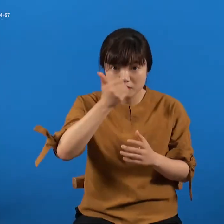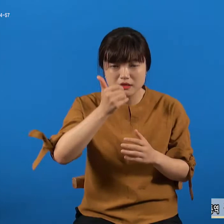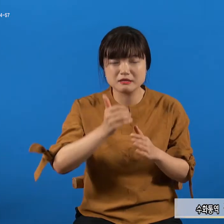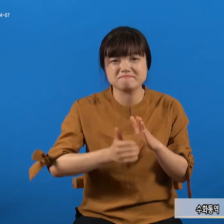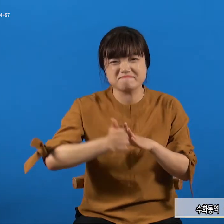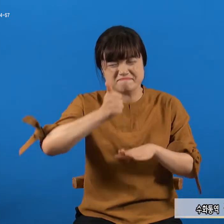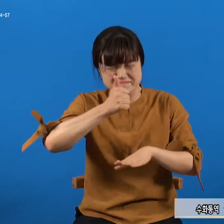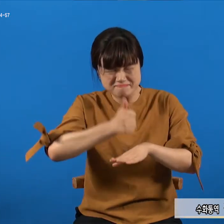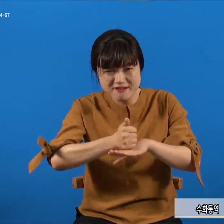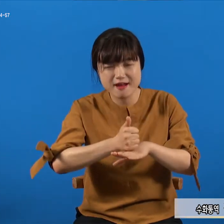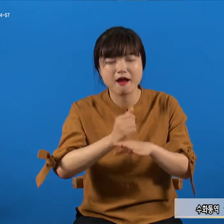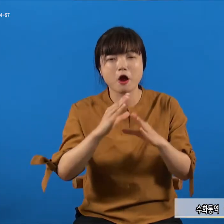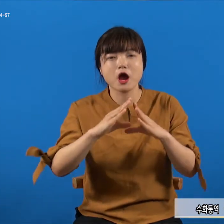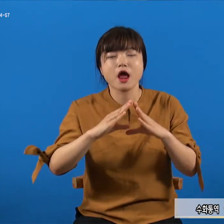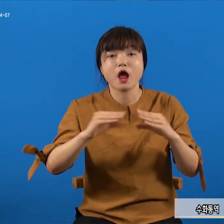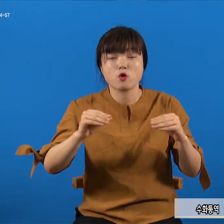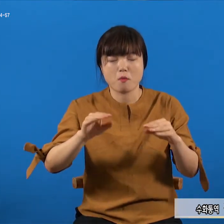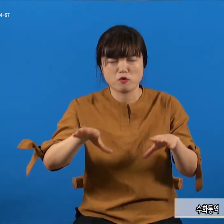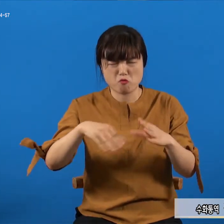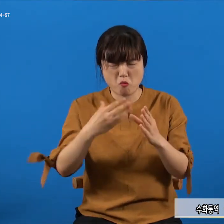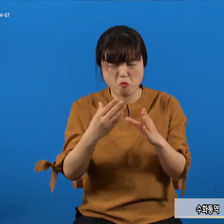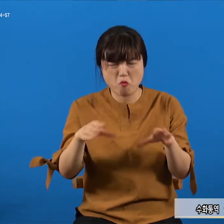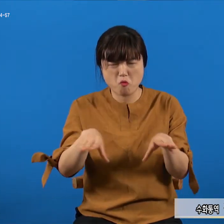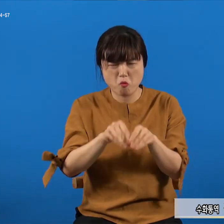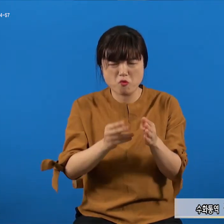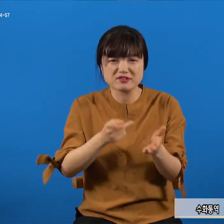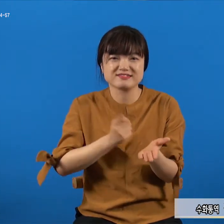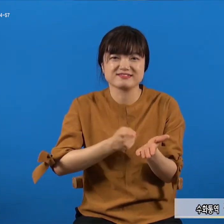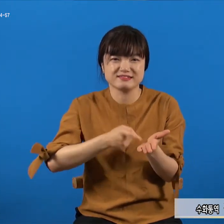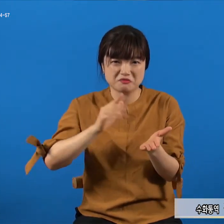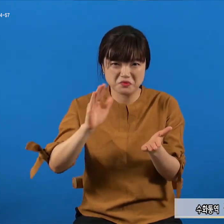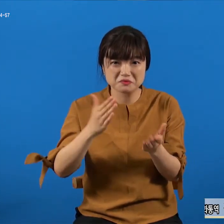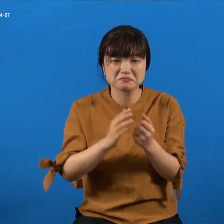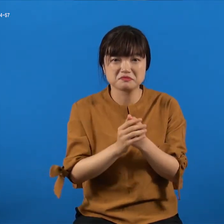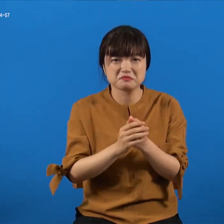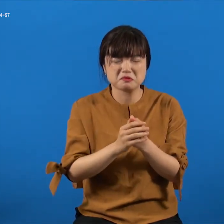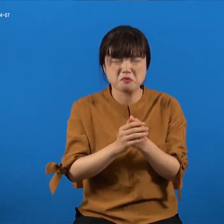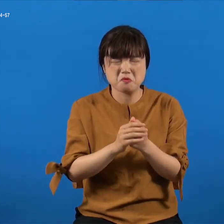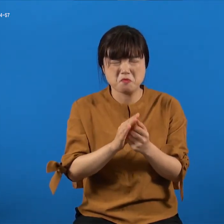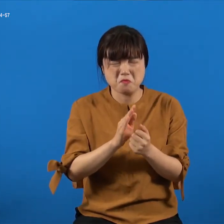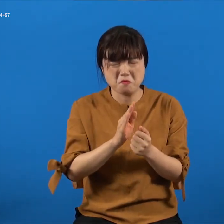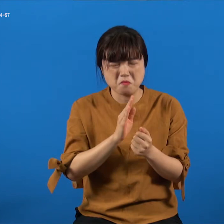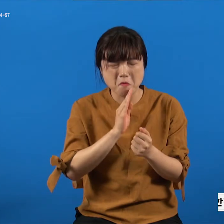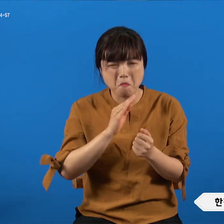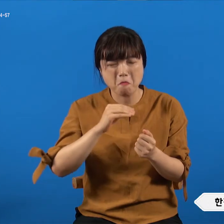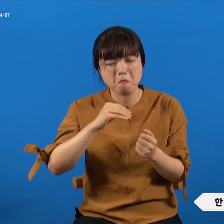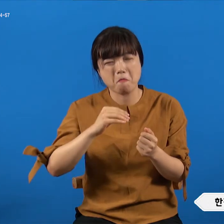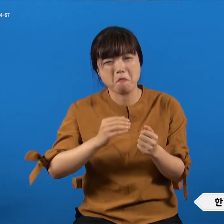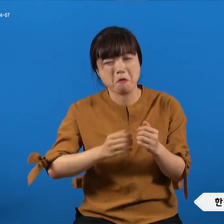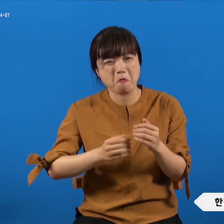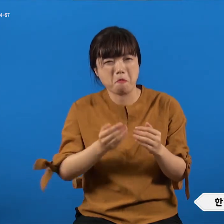요셉이 드디어 애굽의 총리가 됐습니다. 최고의 출세를 한 것이죠.